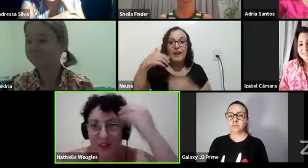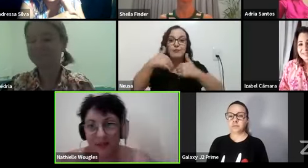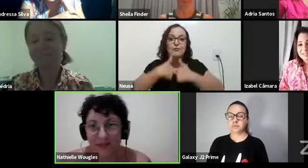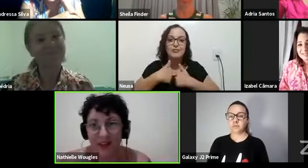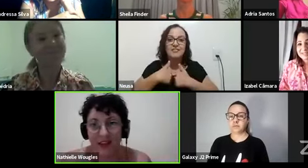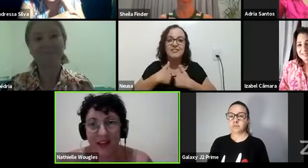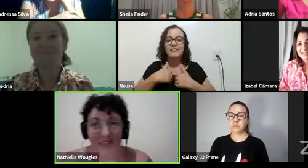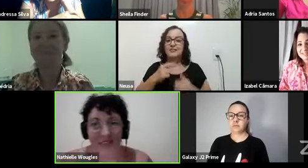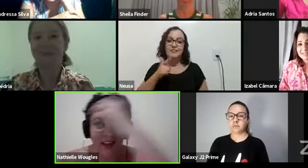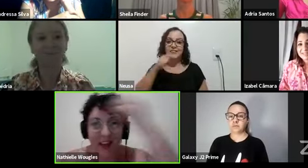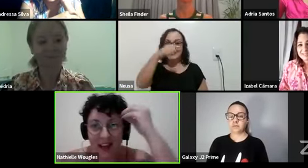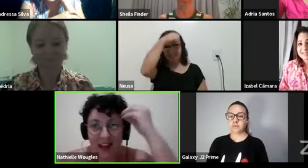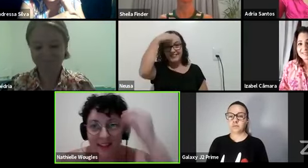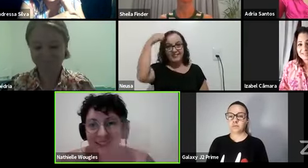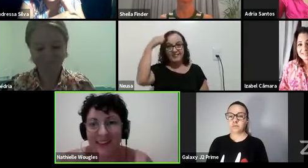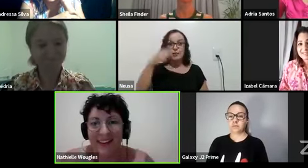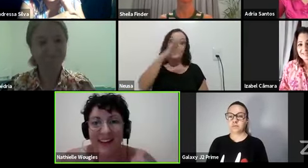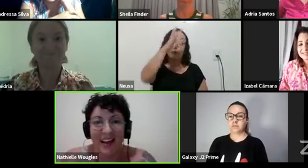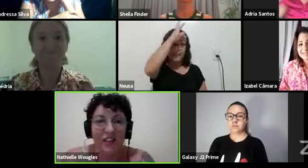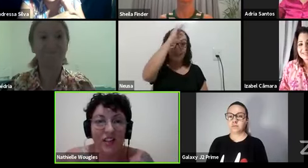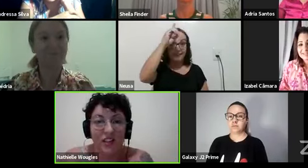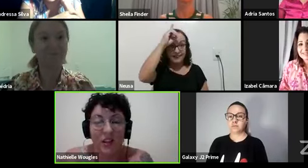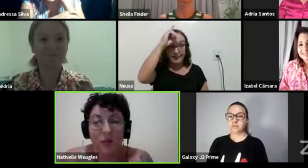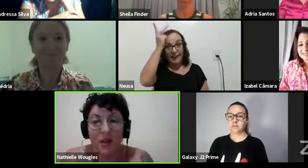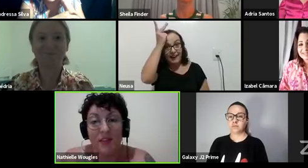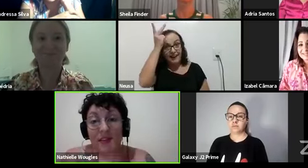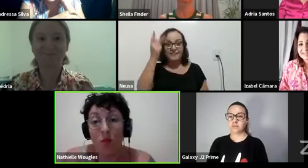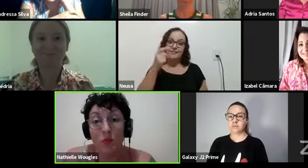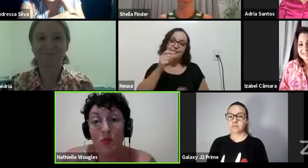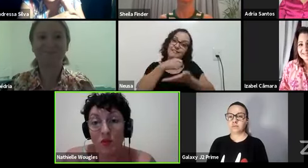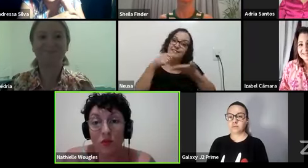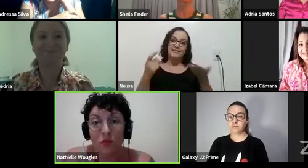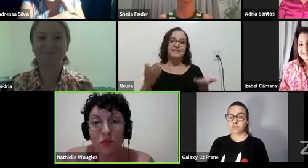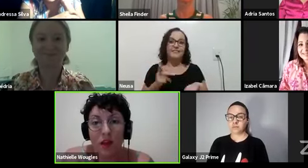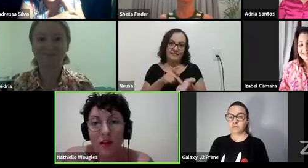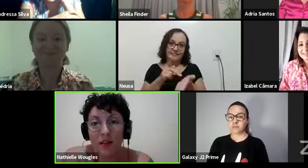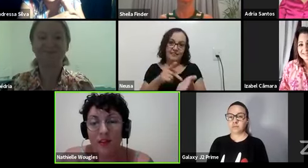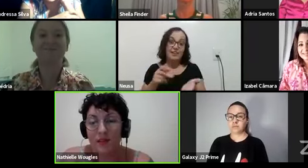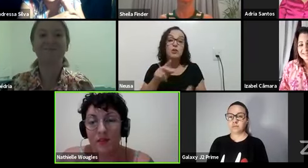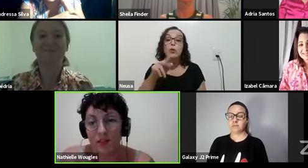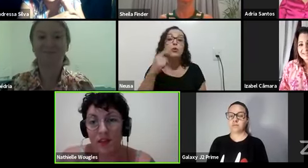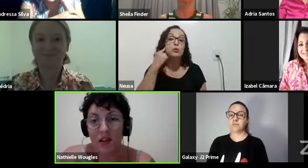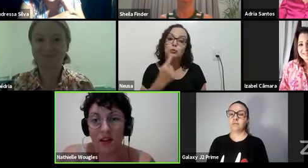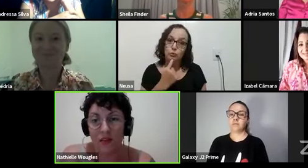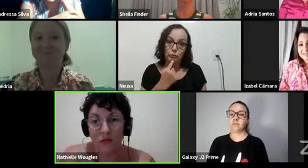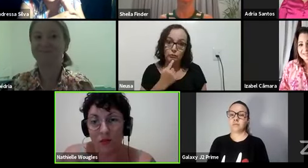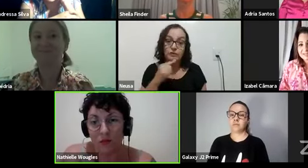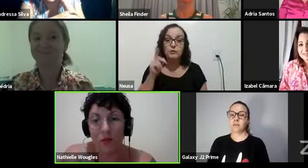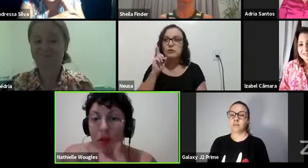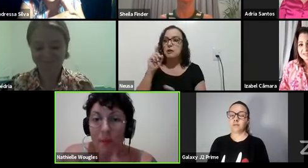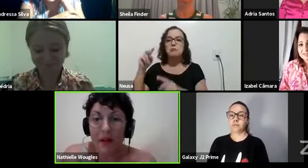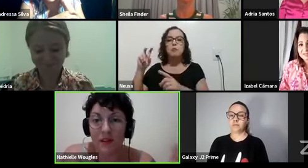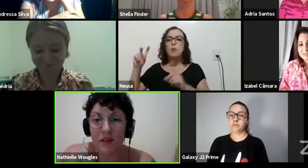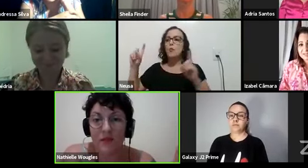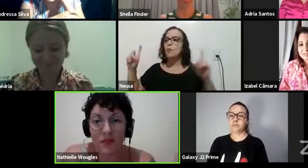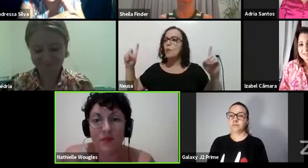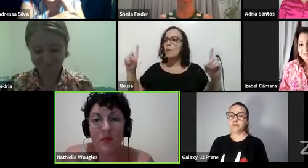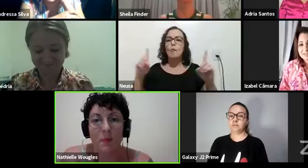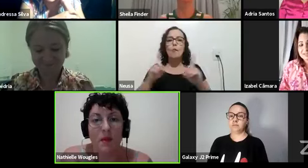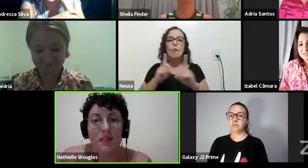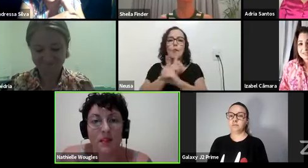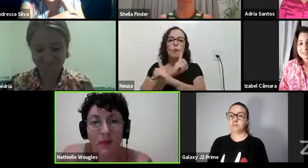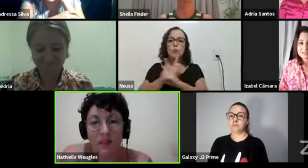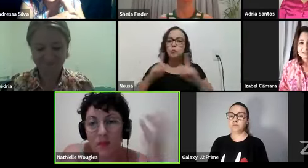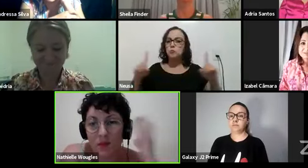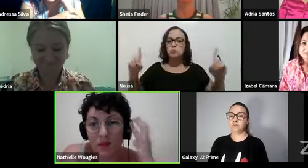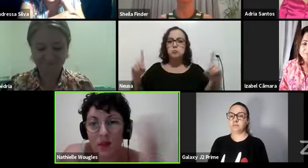Exatamente. autista, né, Não. TDAH. A gente Não. não leva assim como o surdo, né? Se você, o surdo, ele passa invisível,